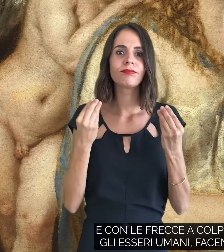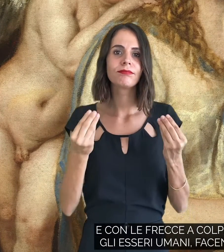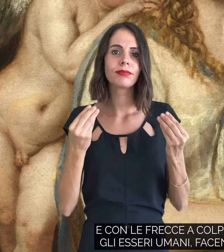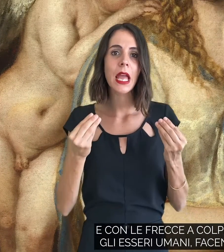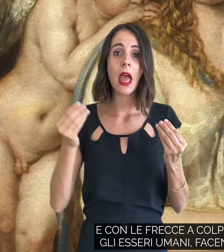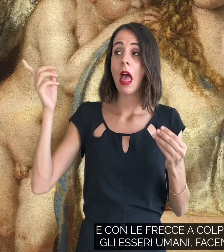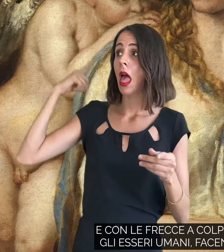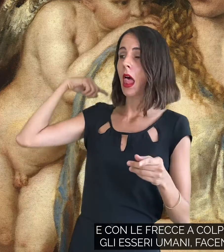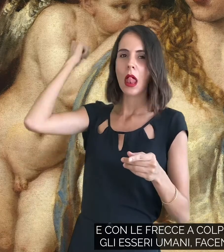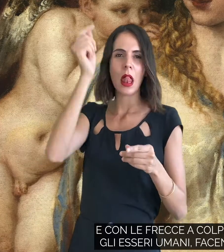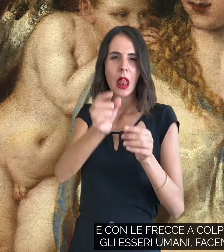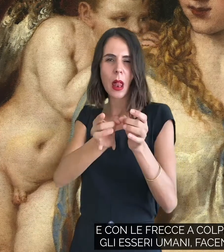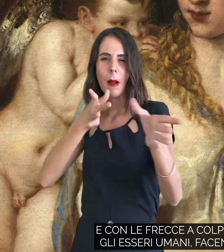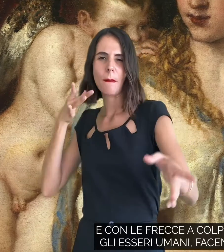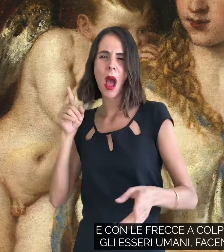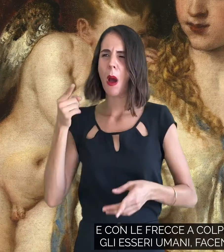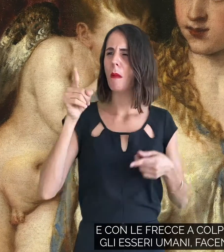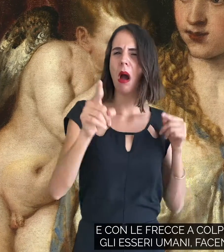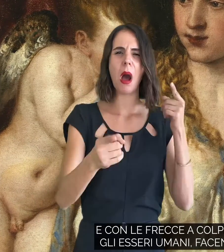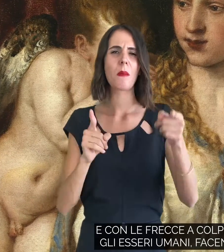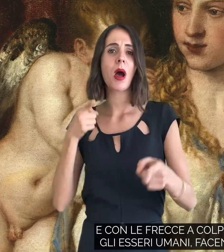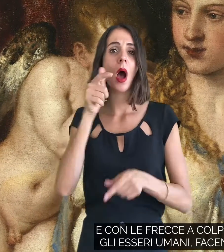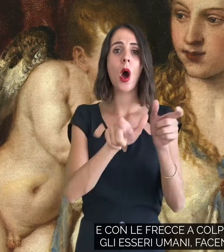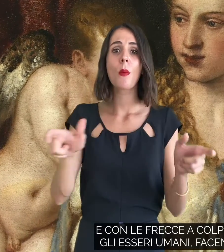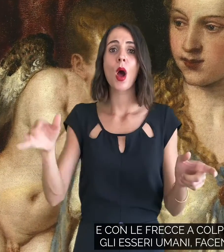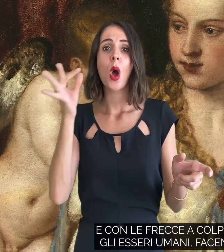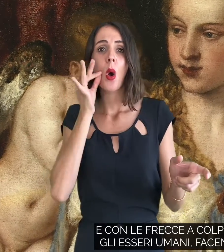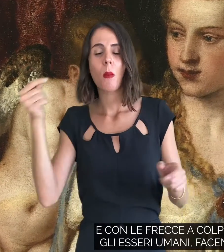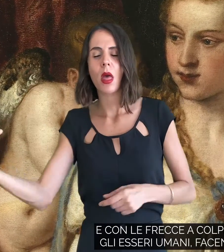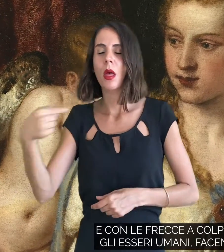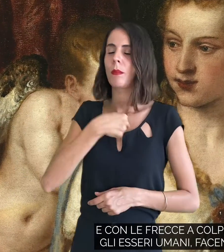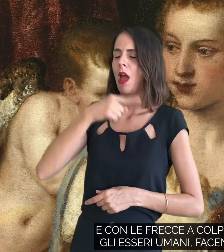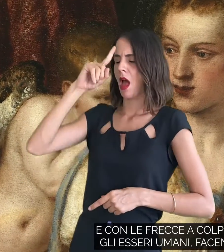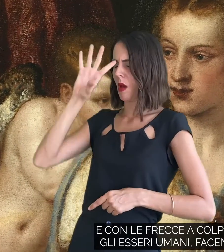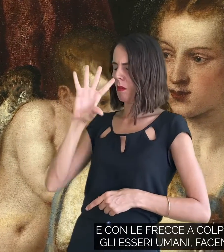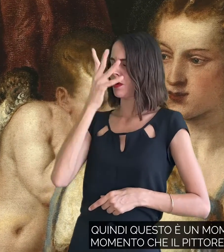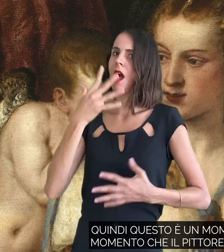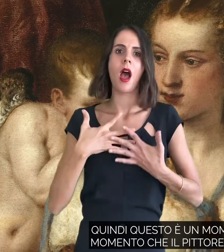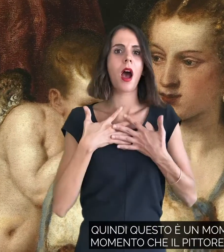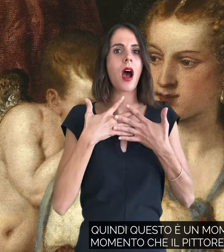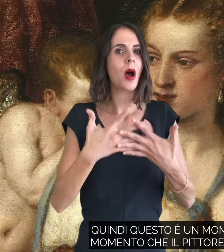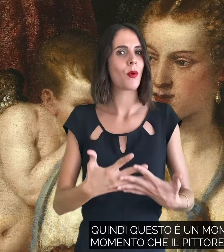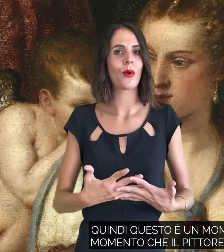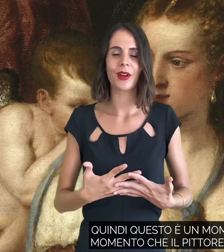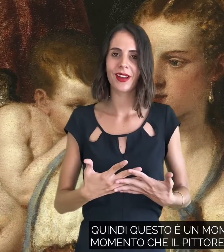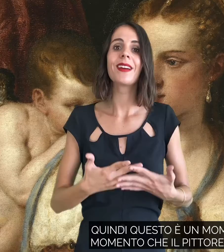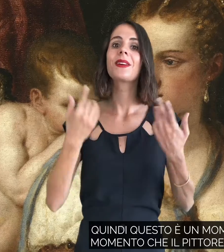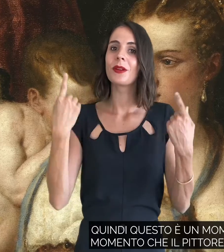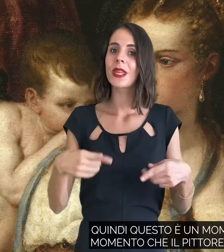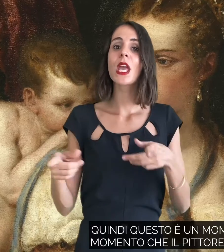a colpire indiscriminatamente gli esseri umani facendoli impazzire d'amore. Quindi questo è un momento